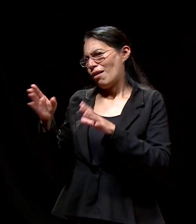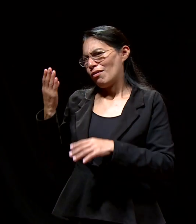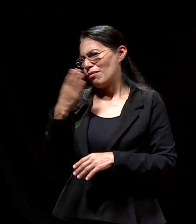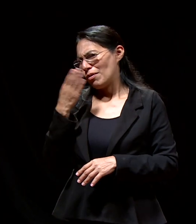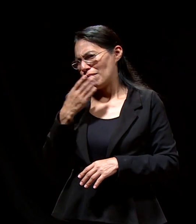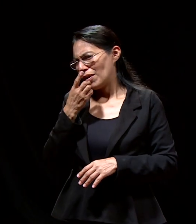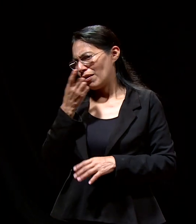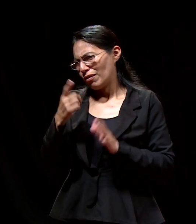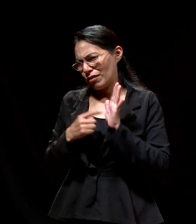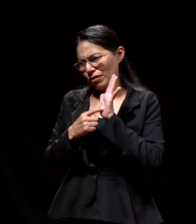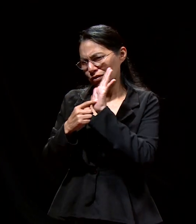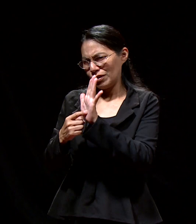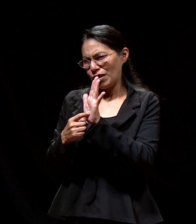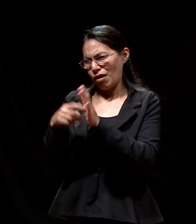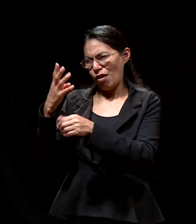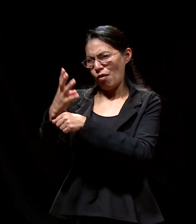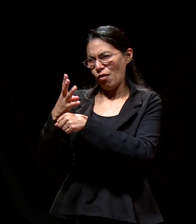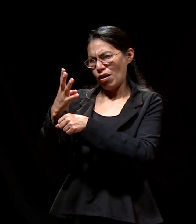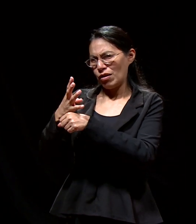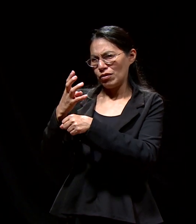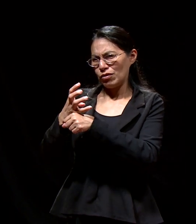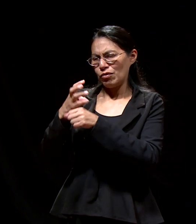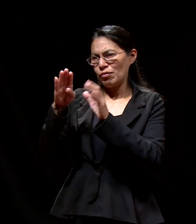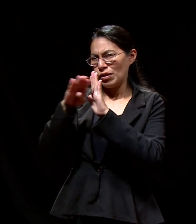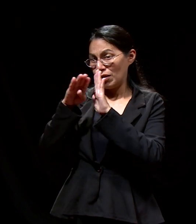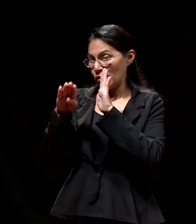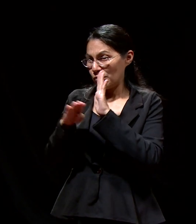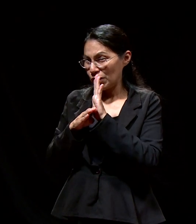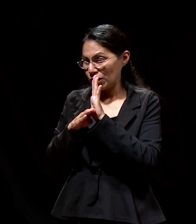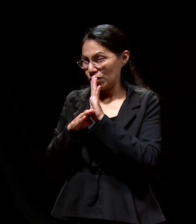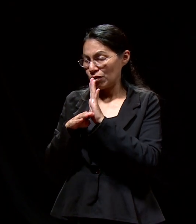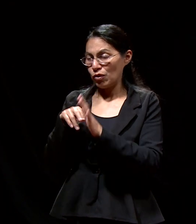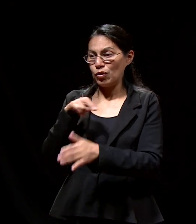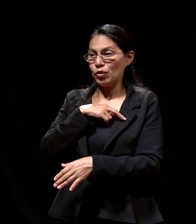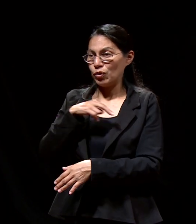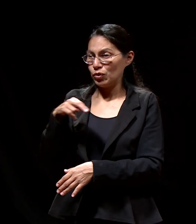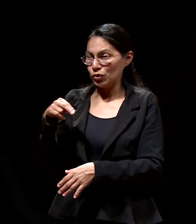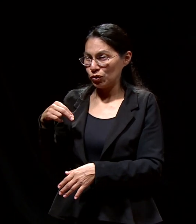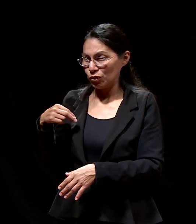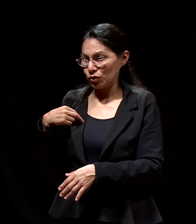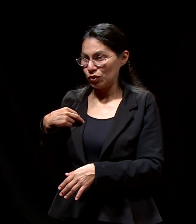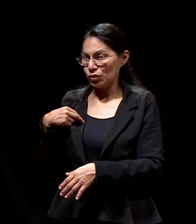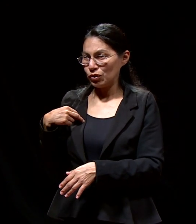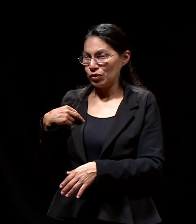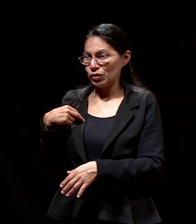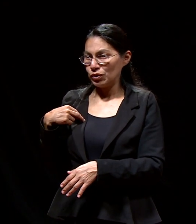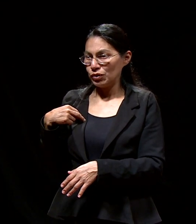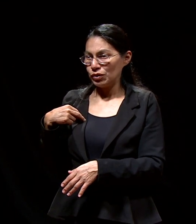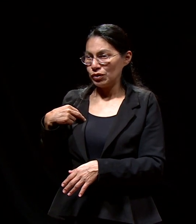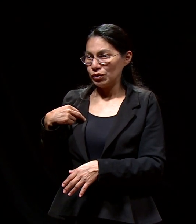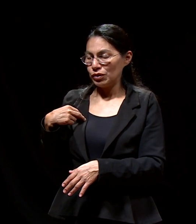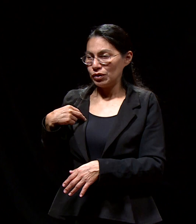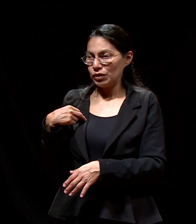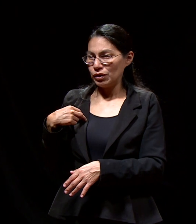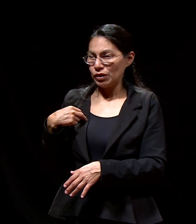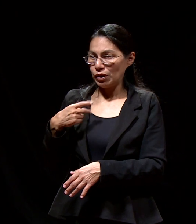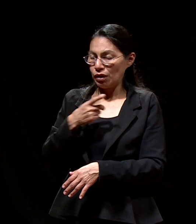en el cuarto mandamiento que nosotros debemos de